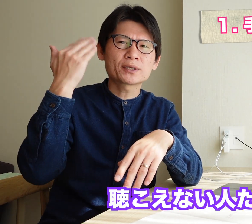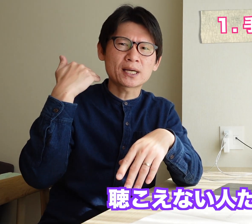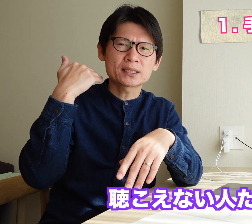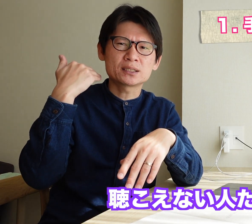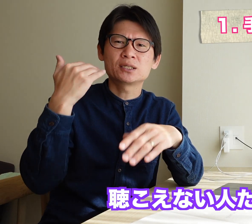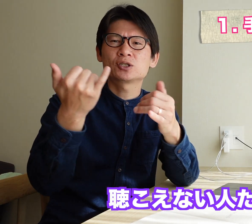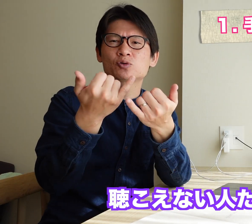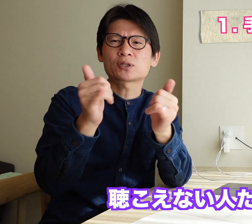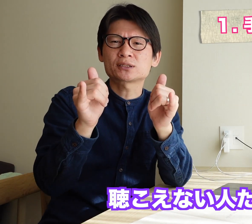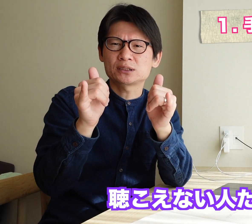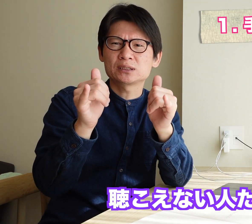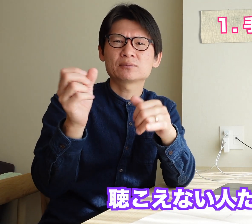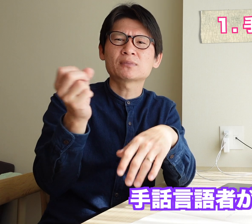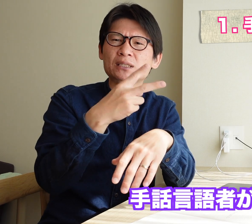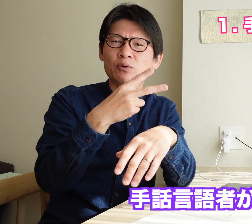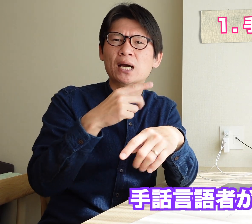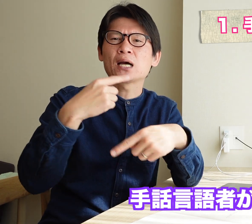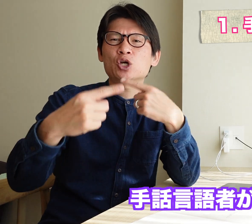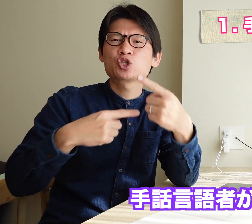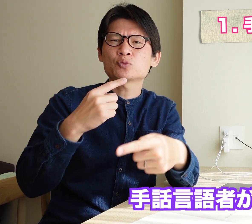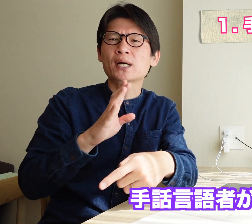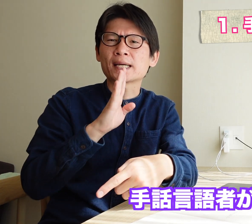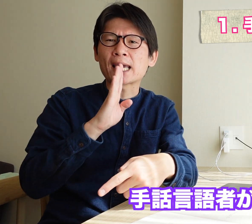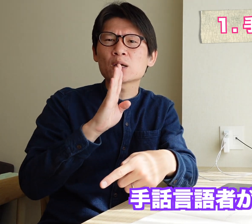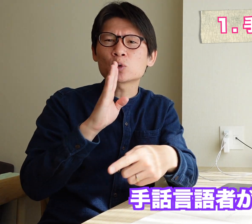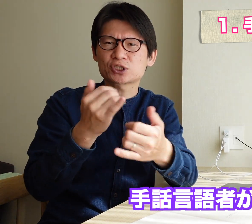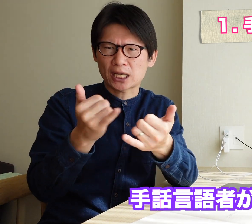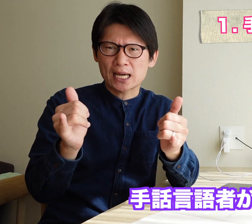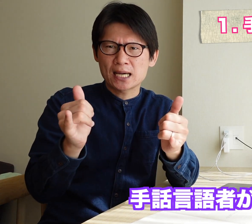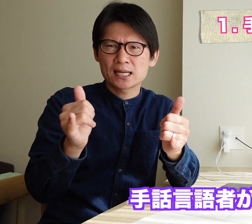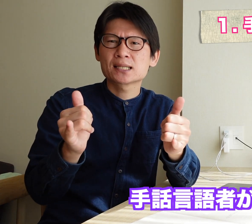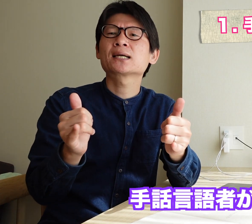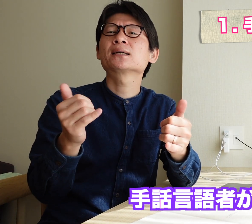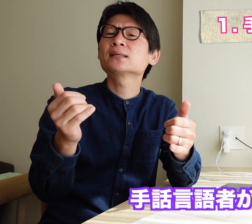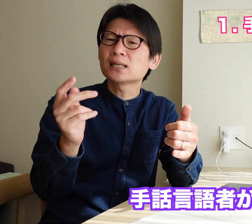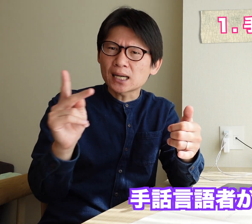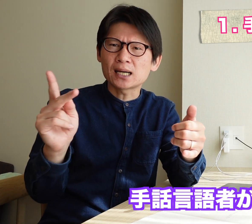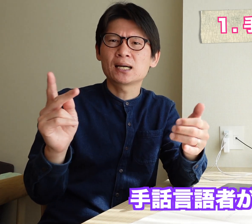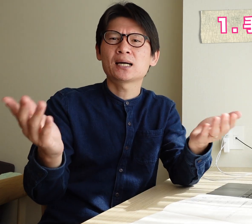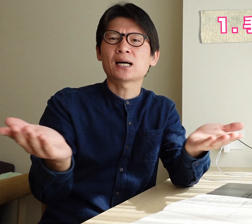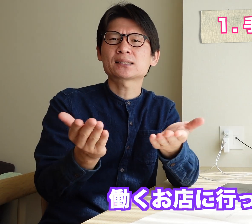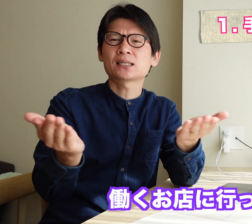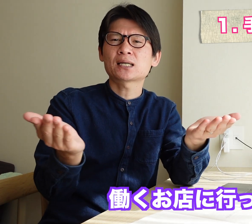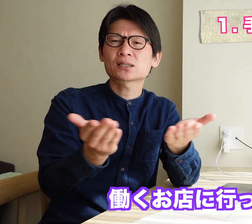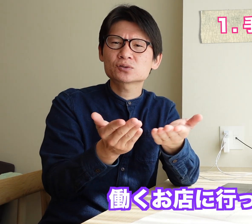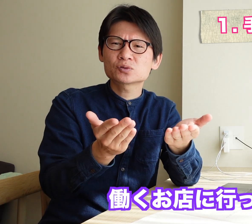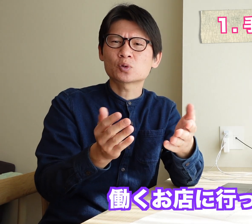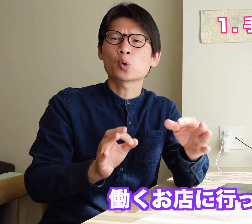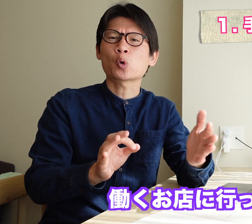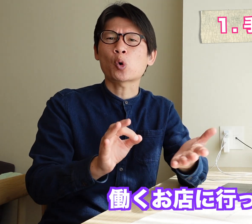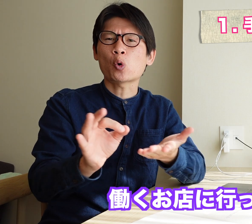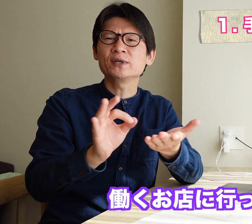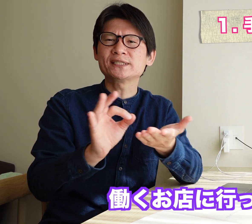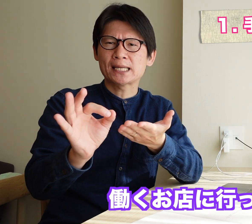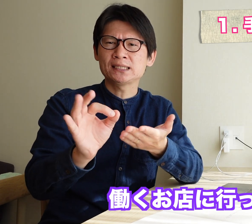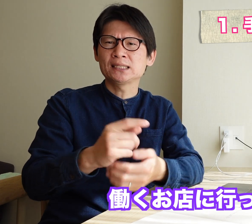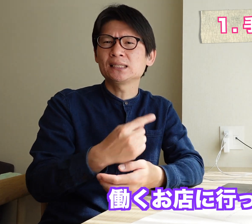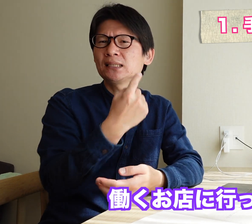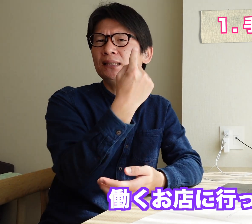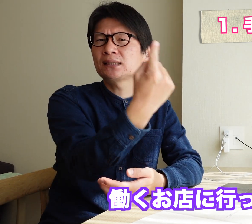ない人たちまたは手話言語者が働くお店に行って